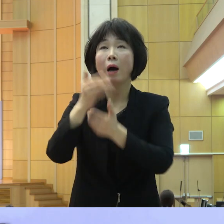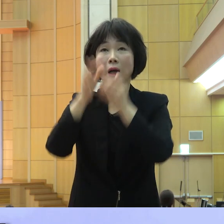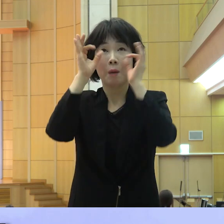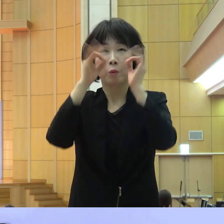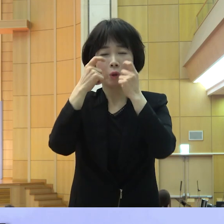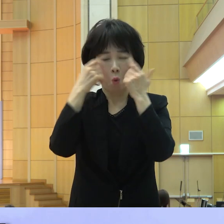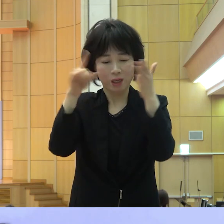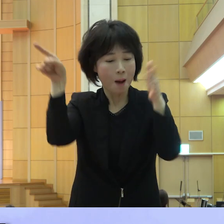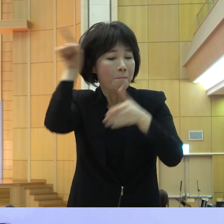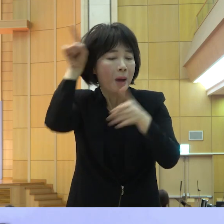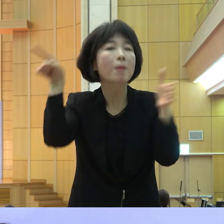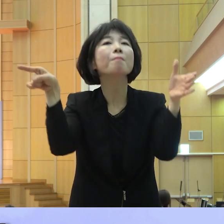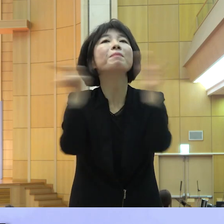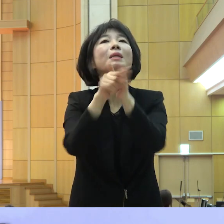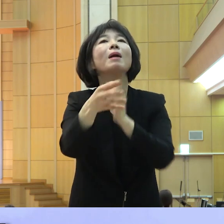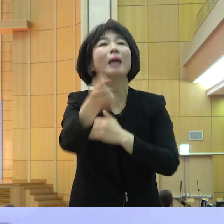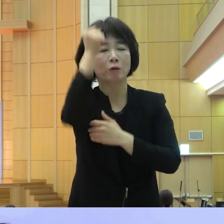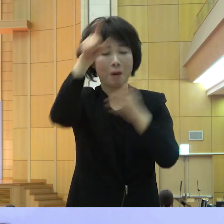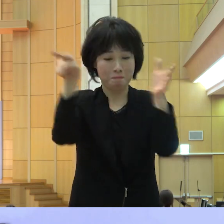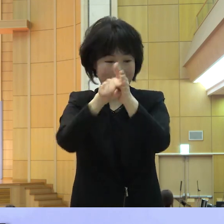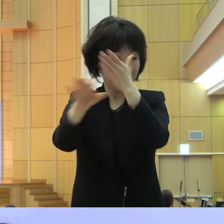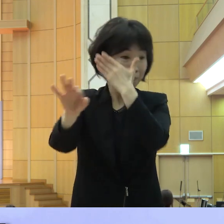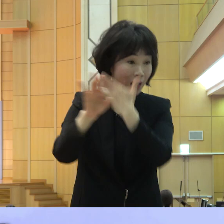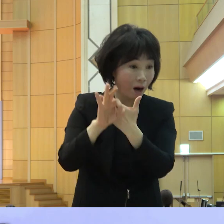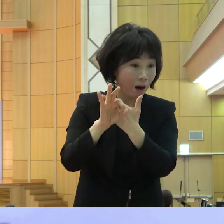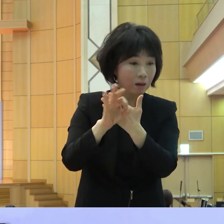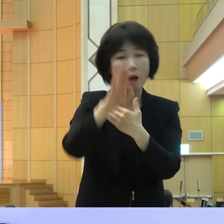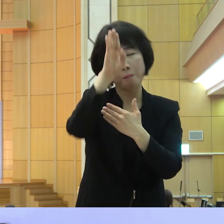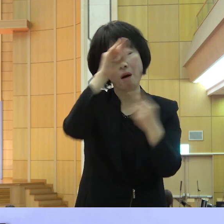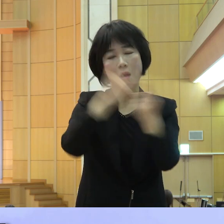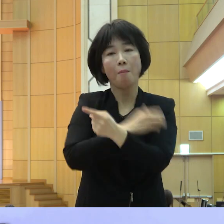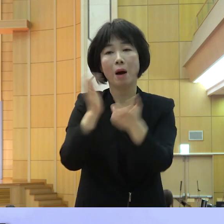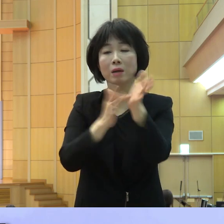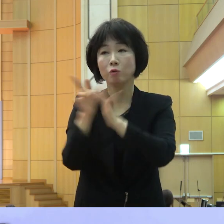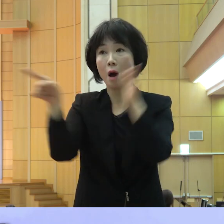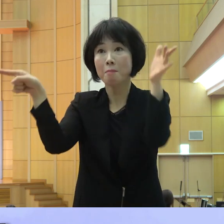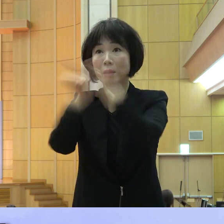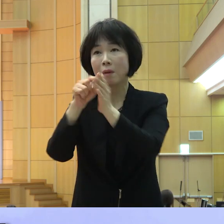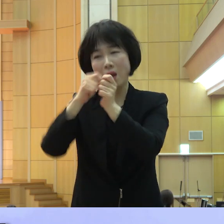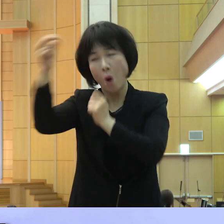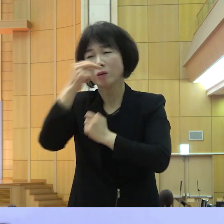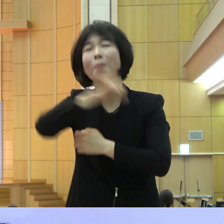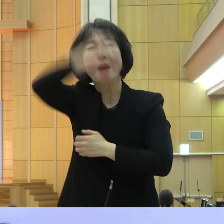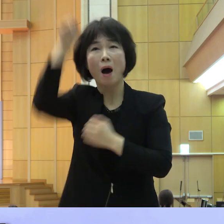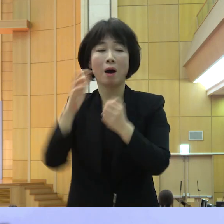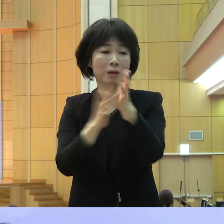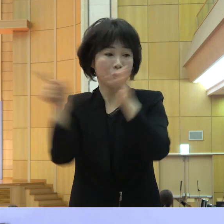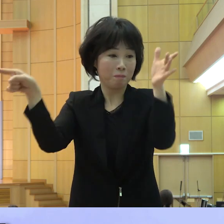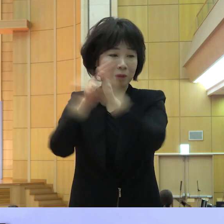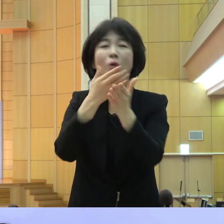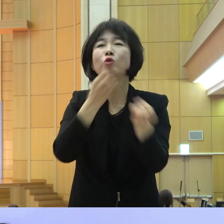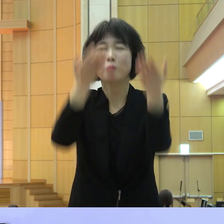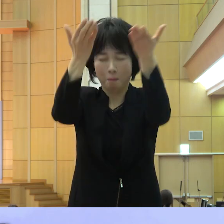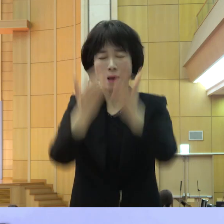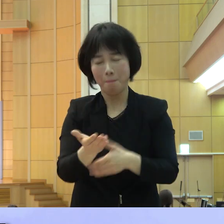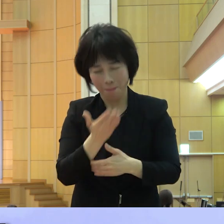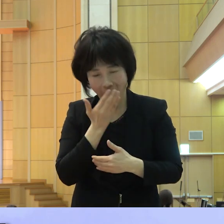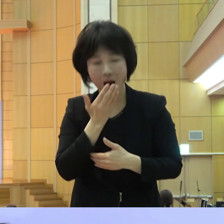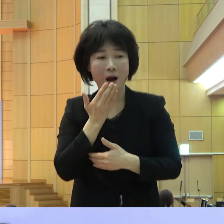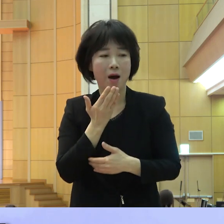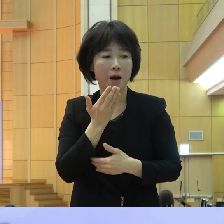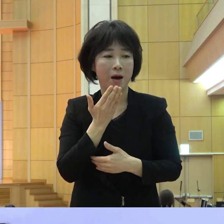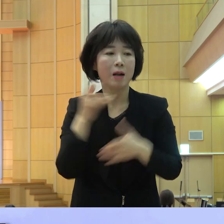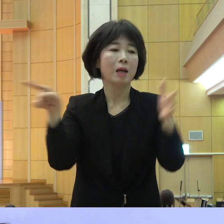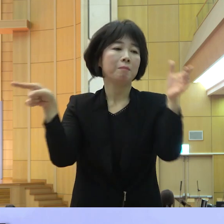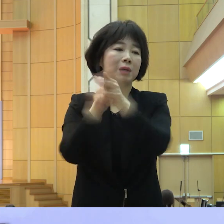확실한 믿음이 생겨서 믿기만 하면 영생 얻네, 믿기만 하면 축복받네, 그런 우리들이